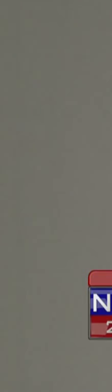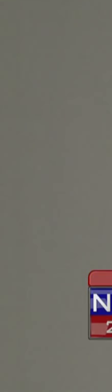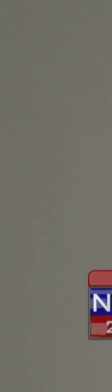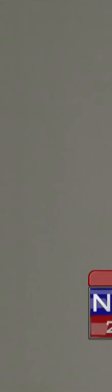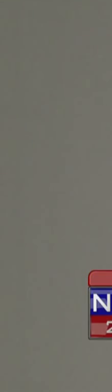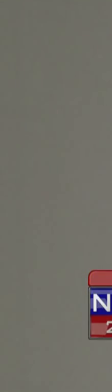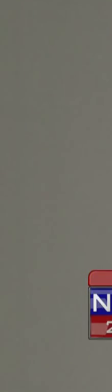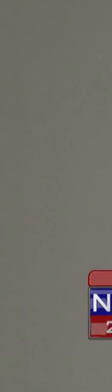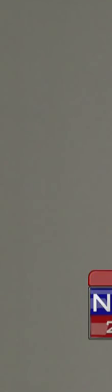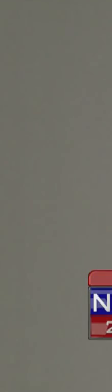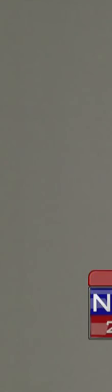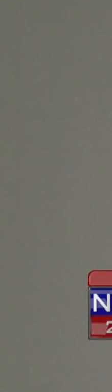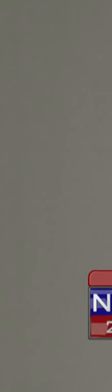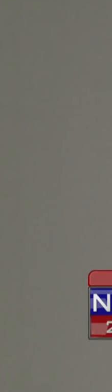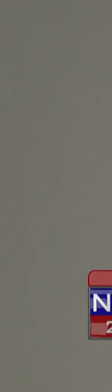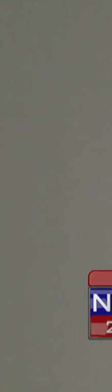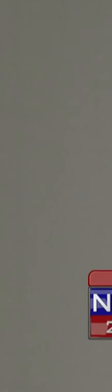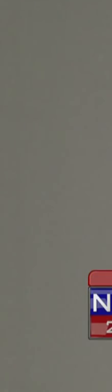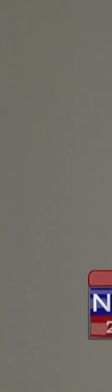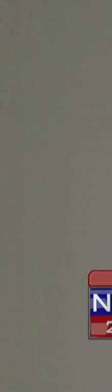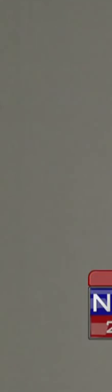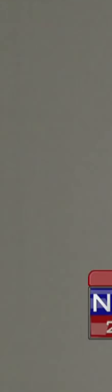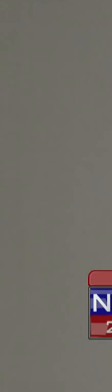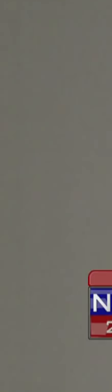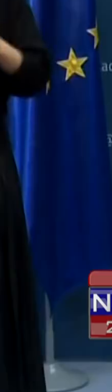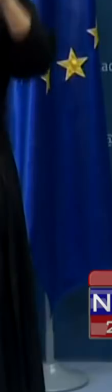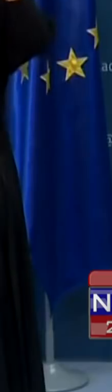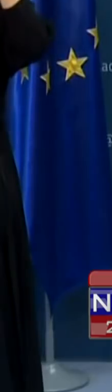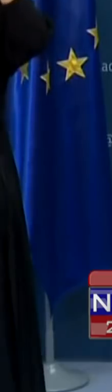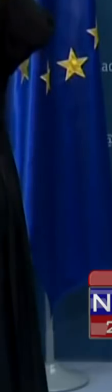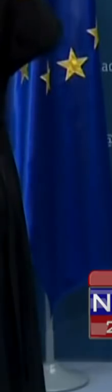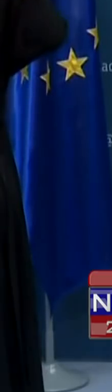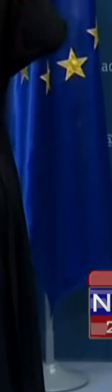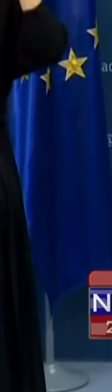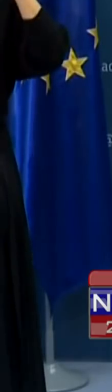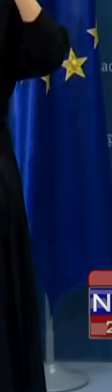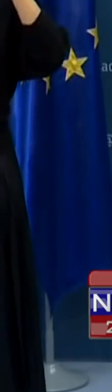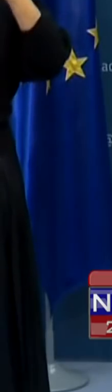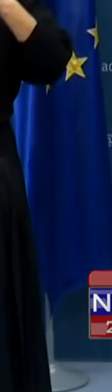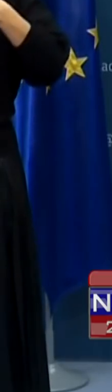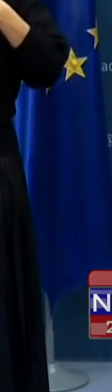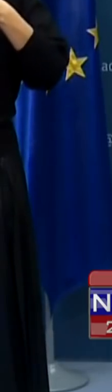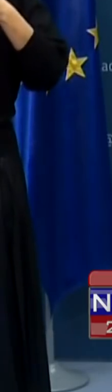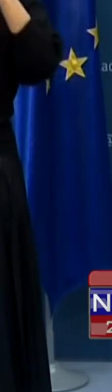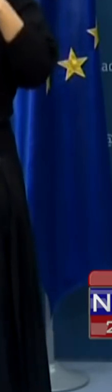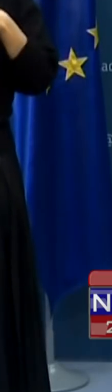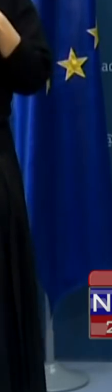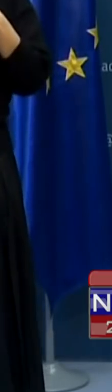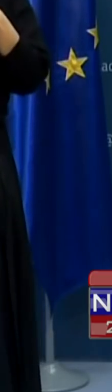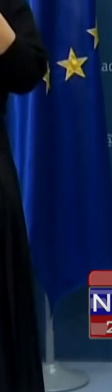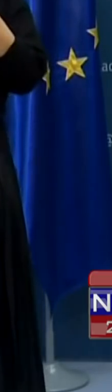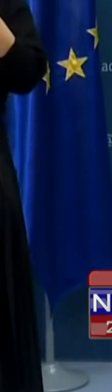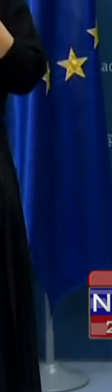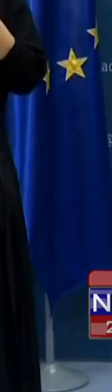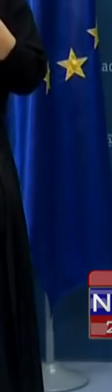COVID-19. Podobno so se odločili za dobrobit slovenskega naroda tudi v organizaciji Mladi zdravniki Slovenije. V medijih